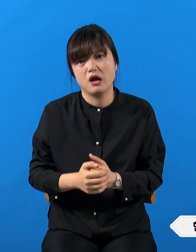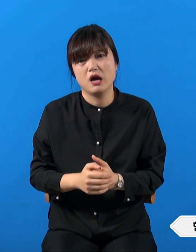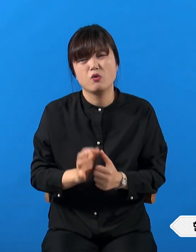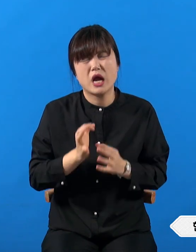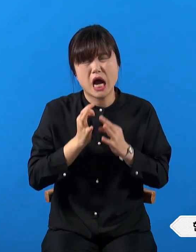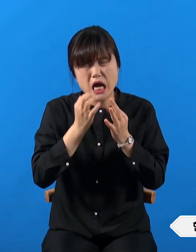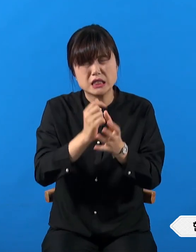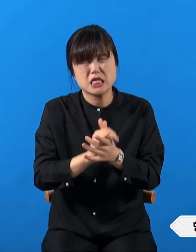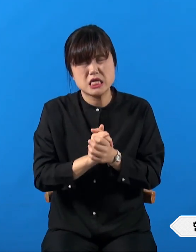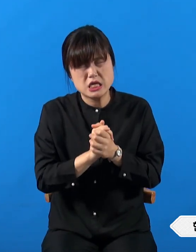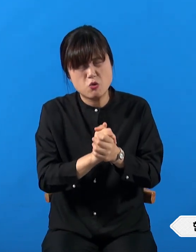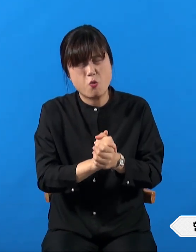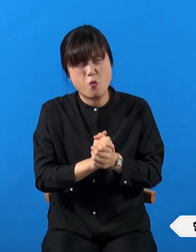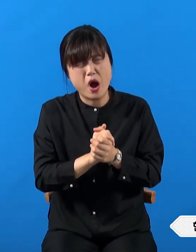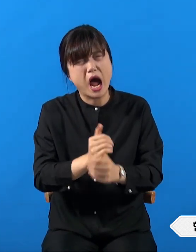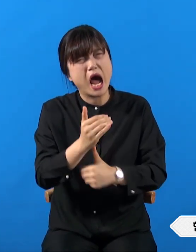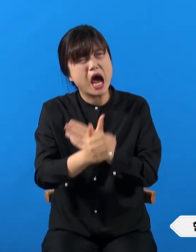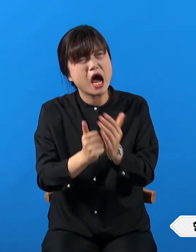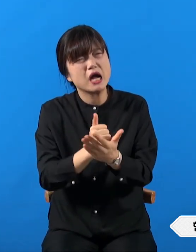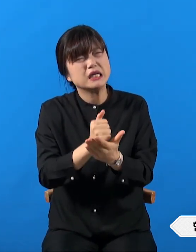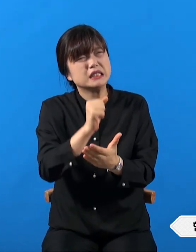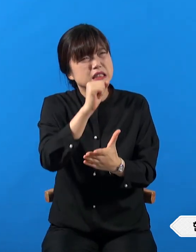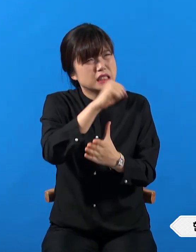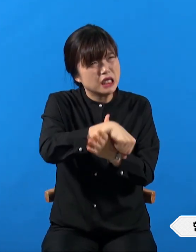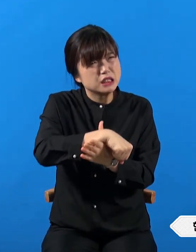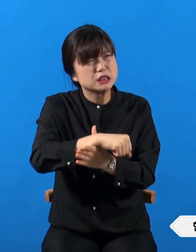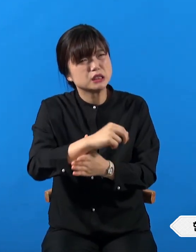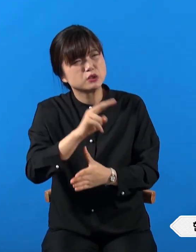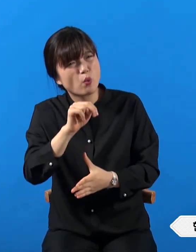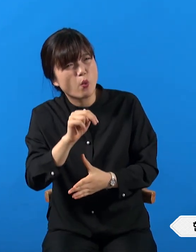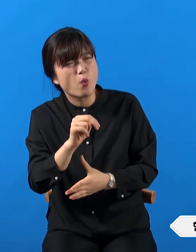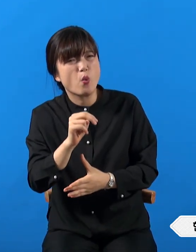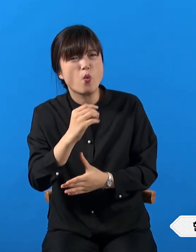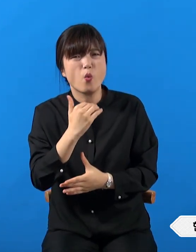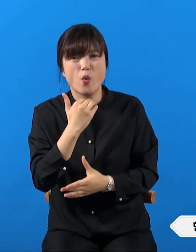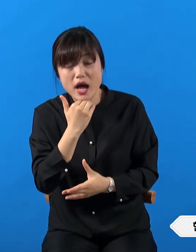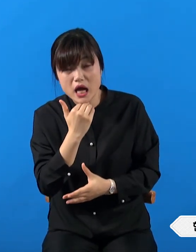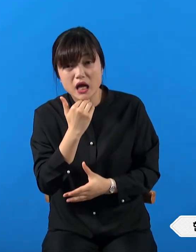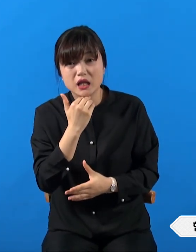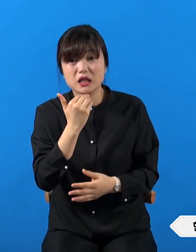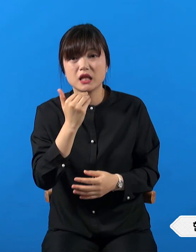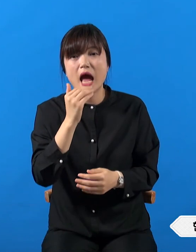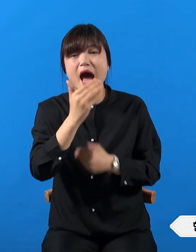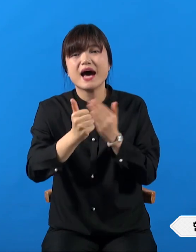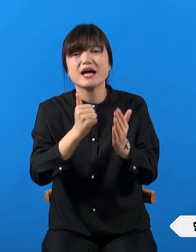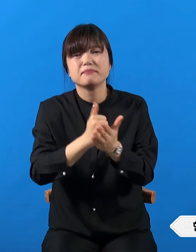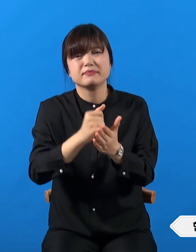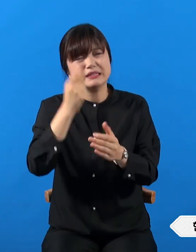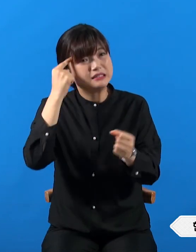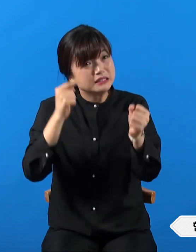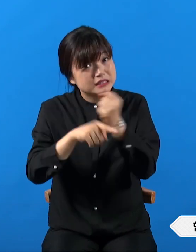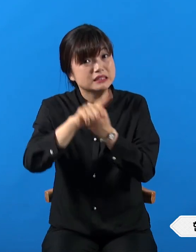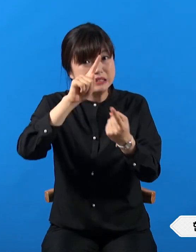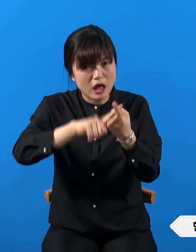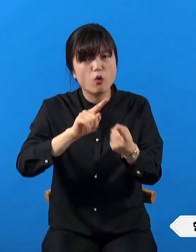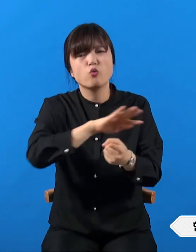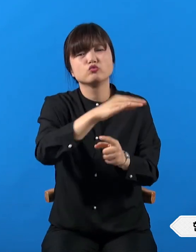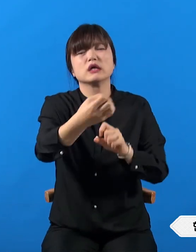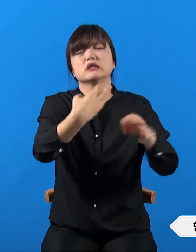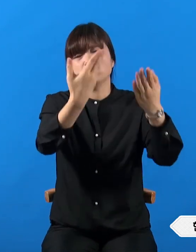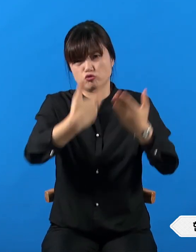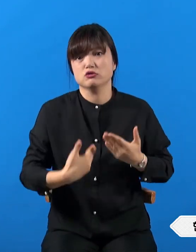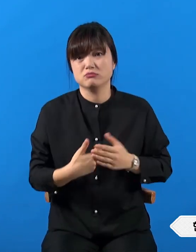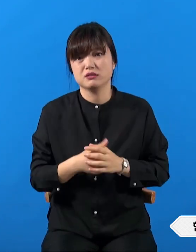간절히 기도하는 그 기도는 하나님 yes, no, wait 얼마든지 하나님의 뜻대로 우리에게 응답해